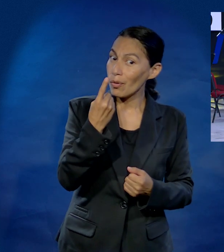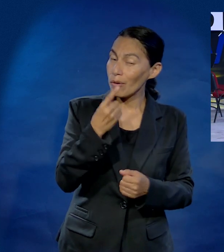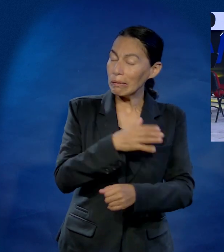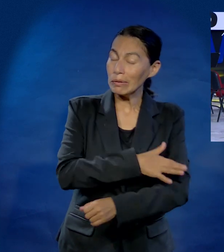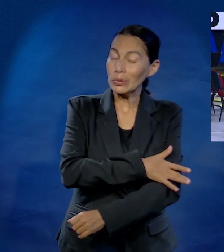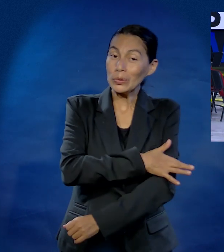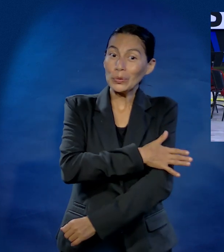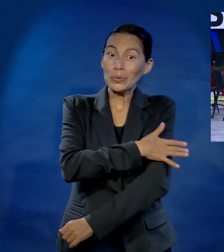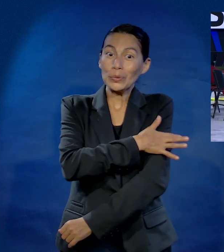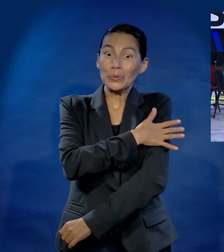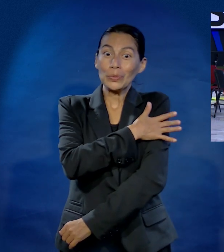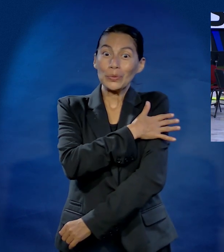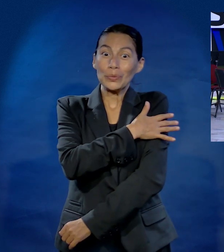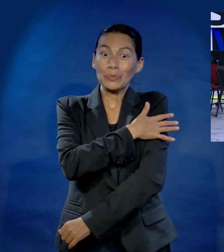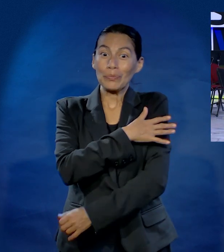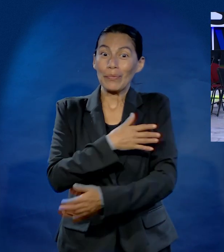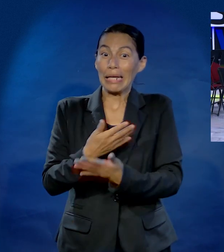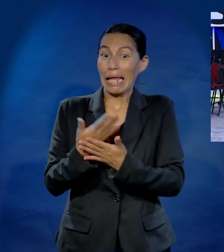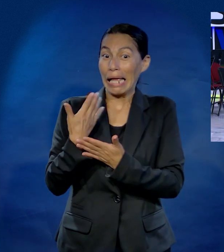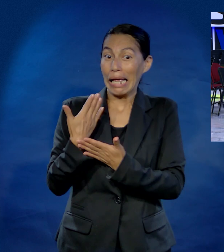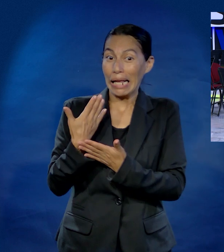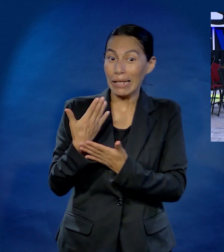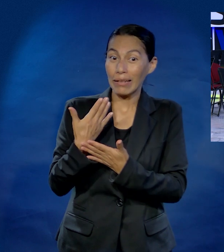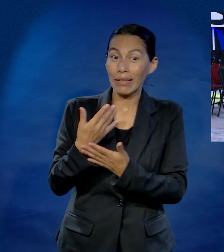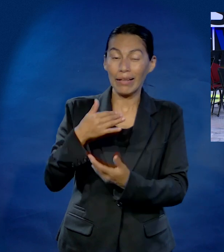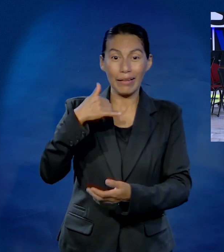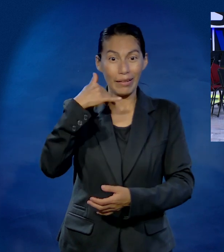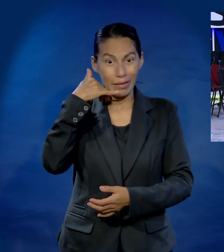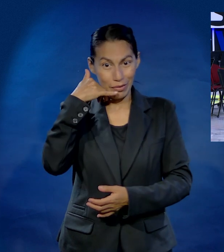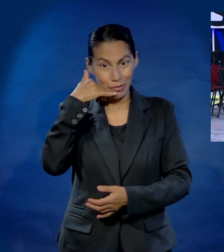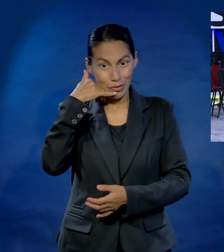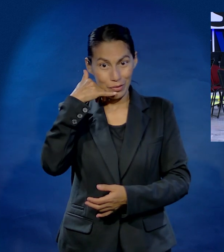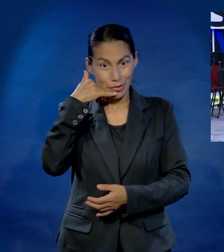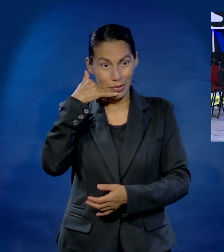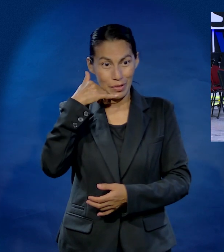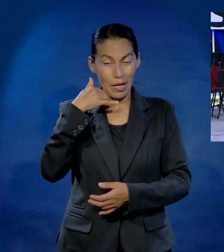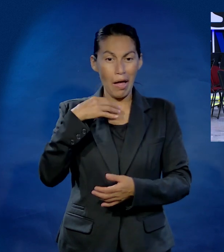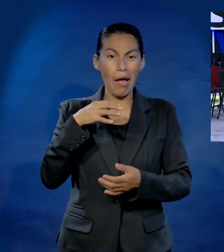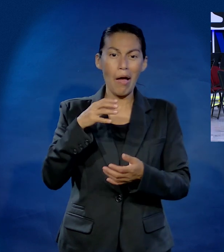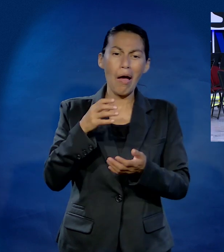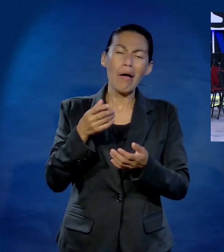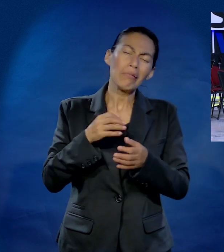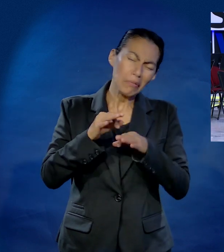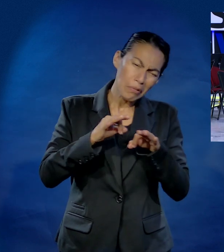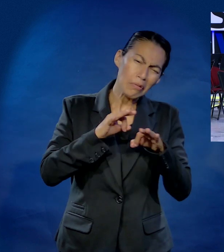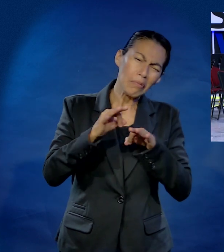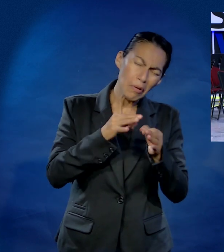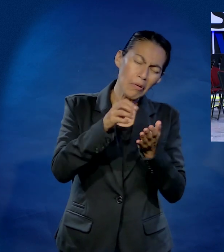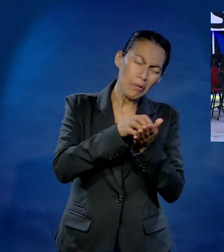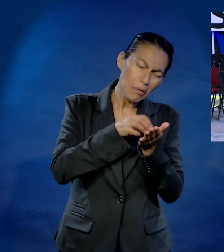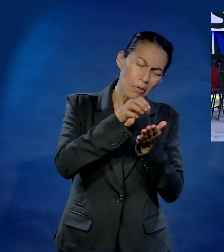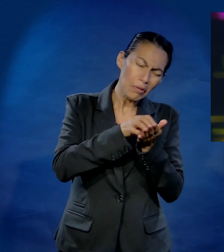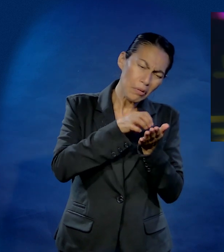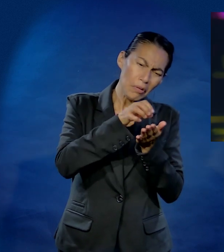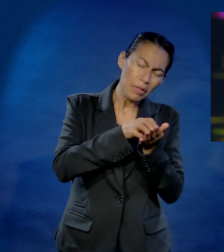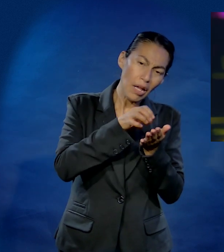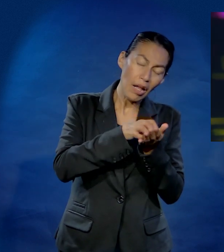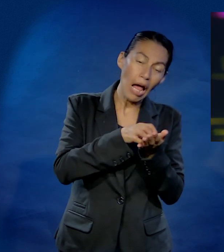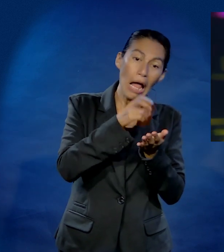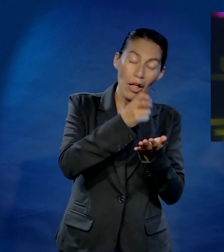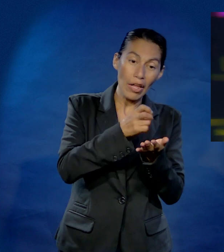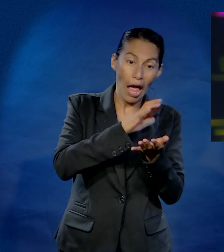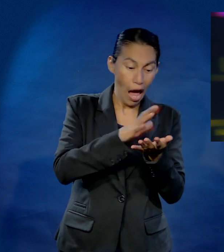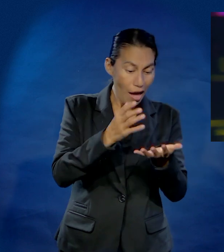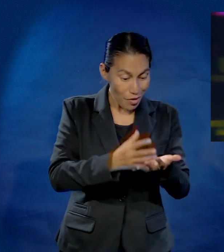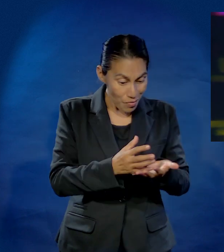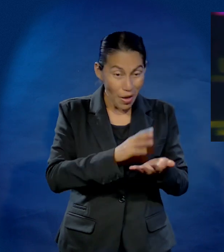muchachos que llevábamos, iba uno muy emocionado, porque se acababa de comprar un teléfono con el dinero que había estado ahorrando durante